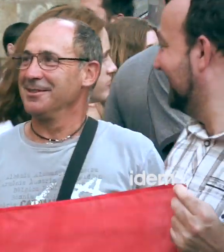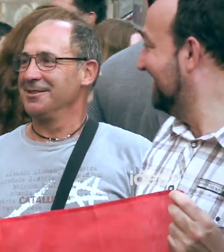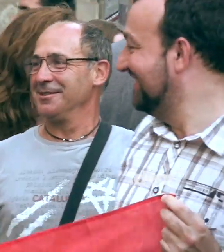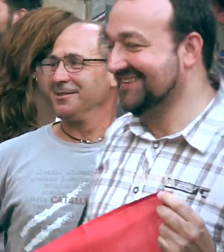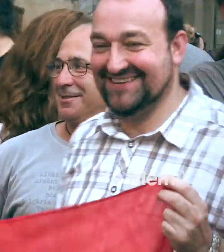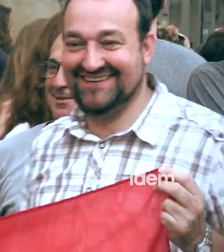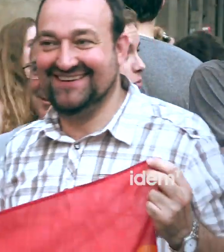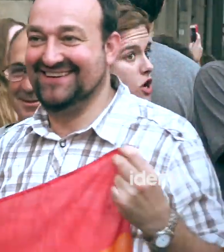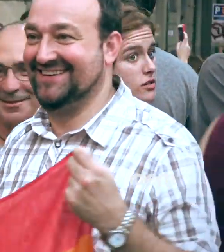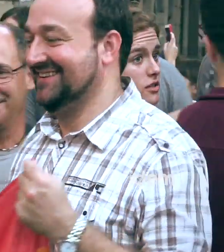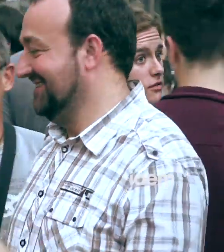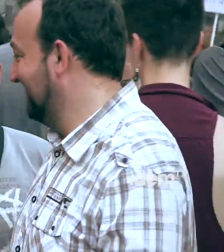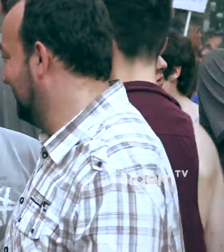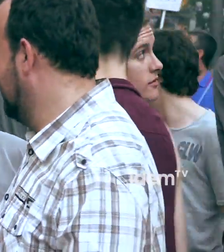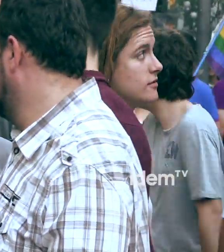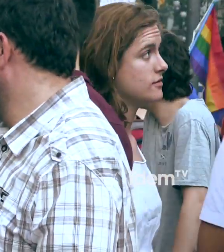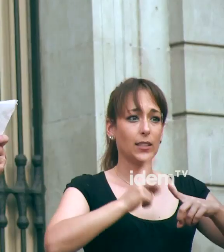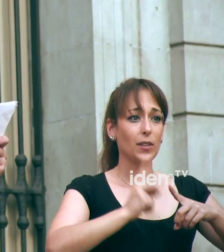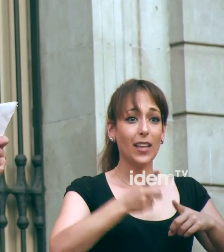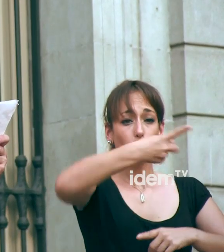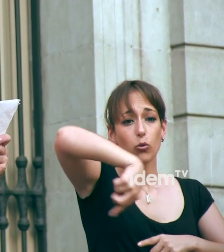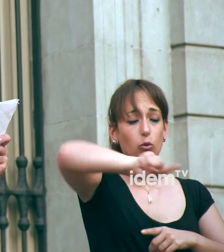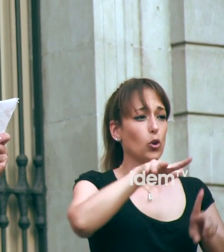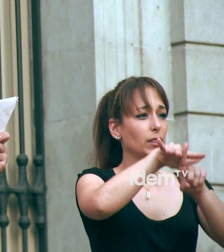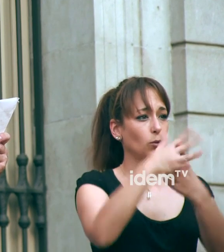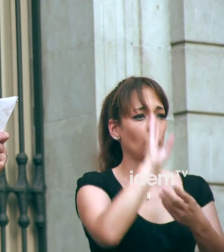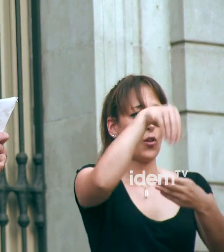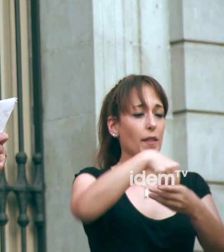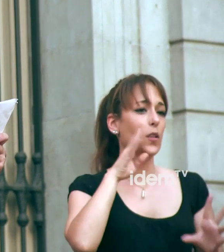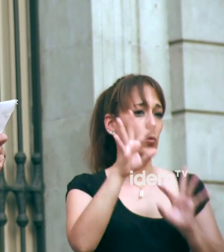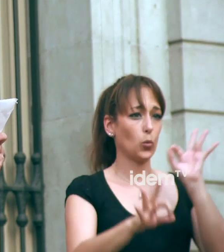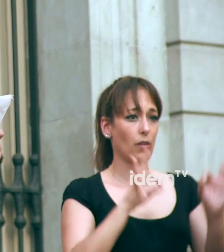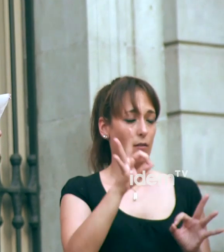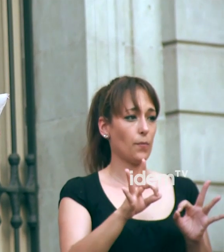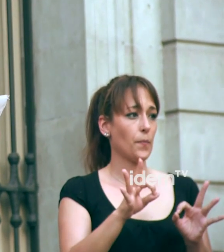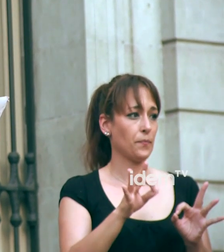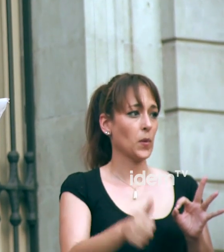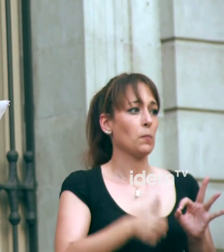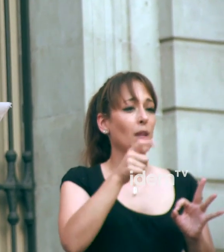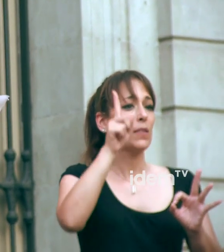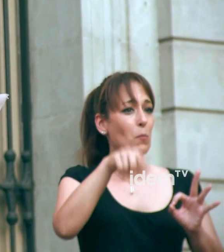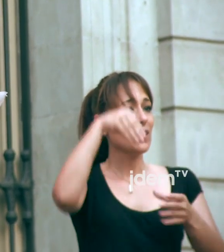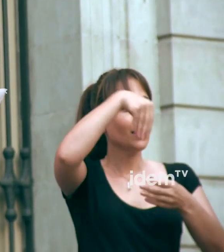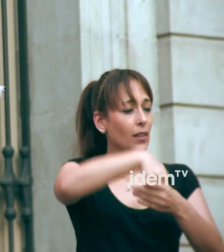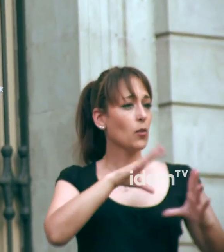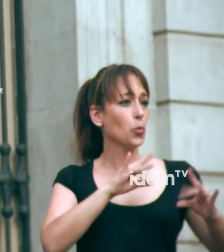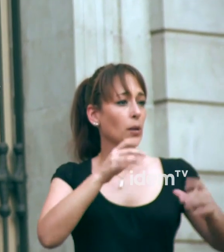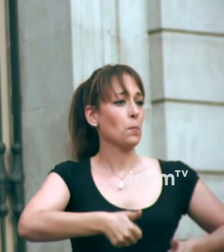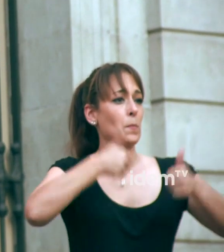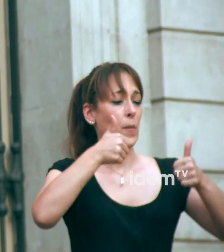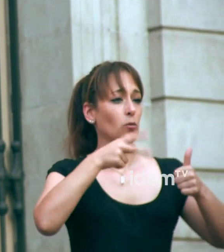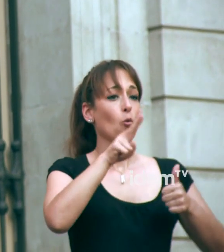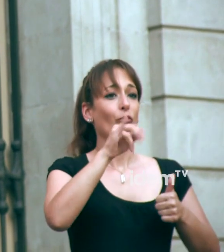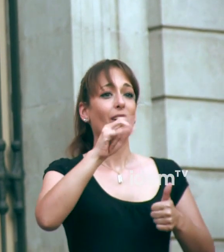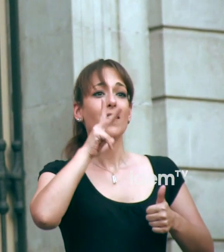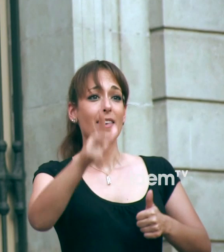la sexualitat ens posa en situació de risc i ens fa més vulnerables a les ITS. El VIH